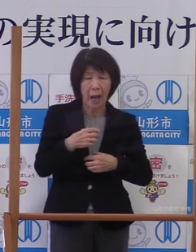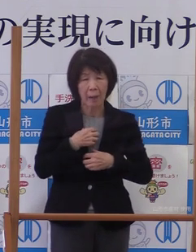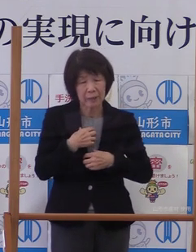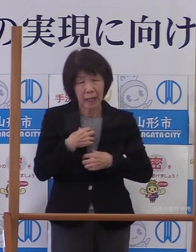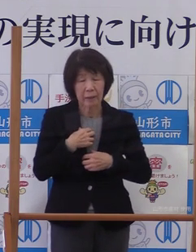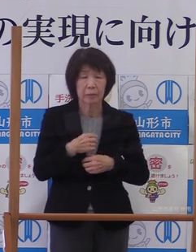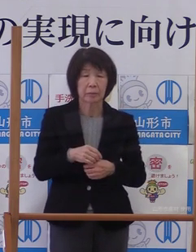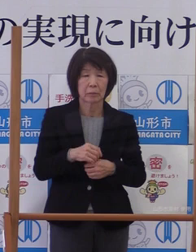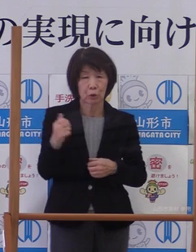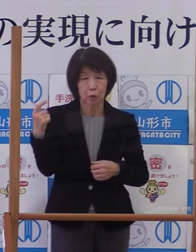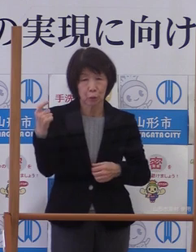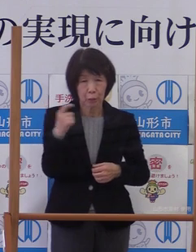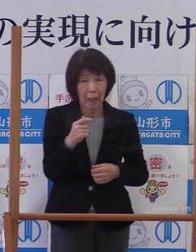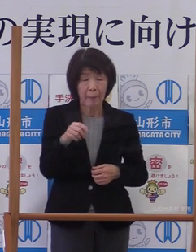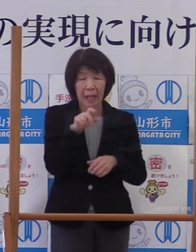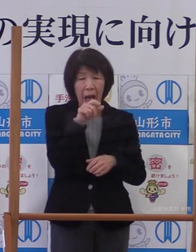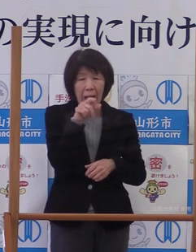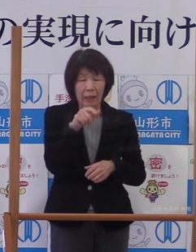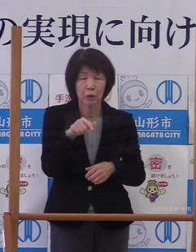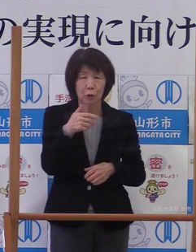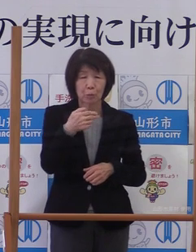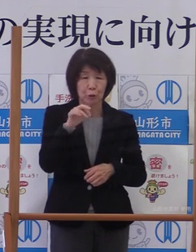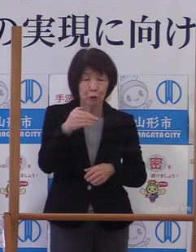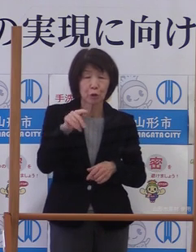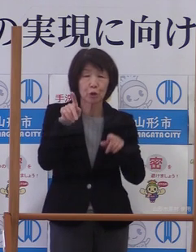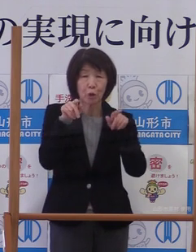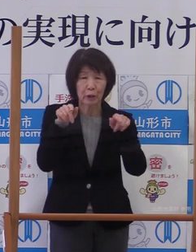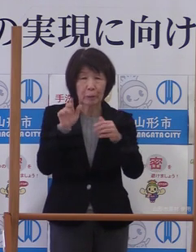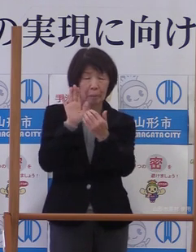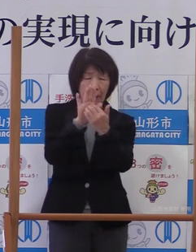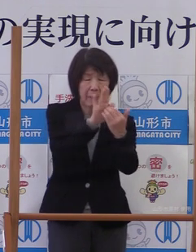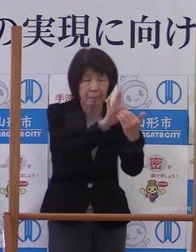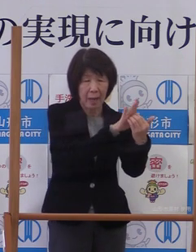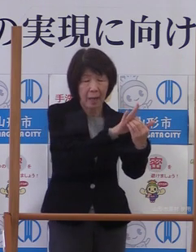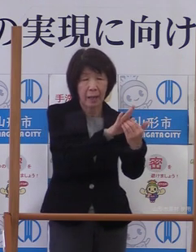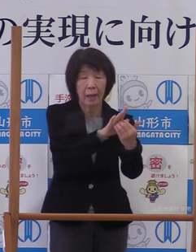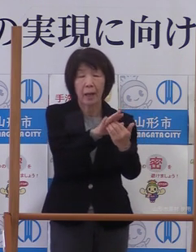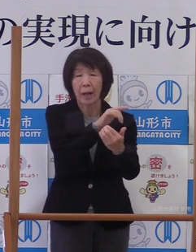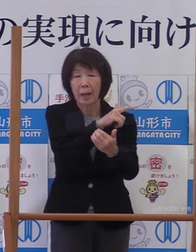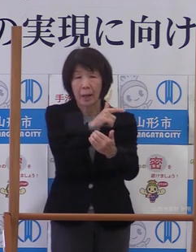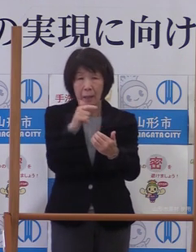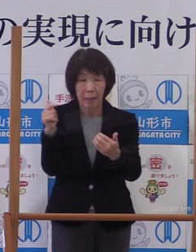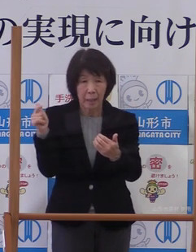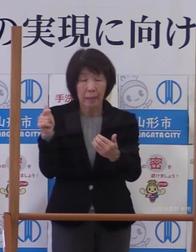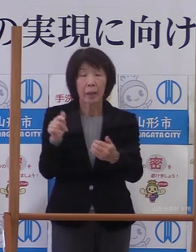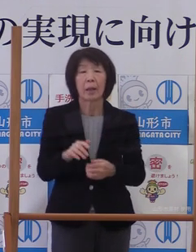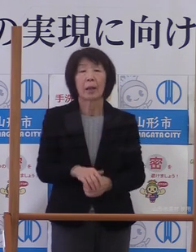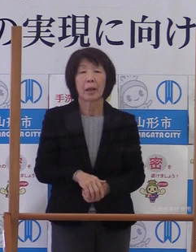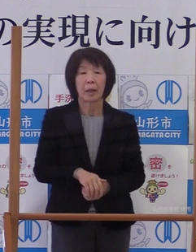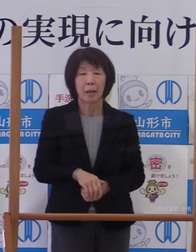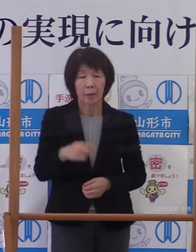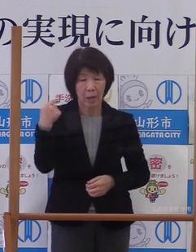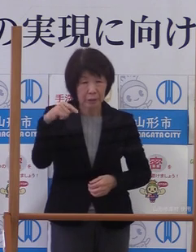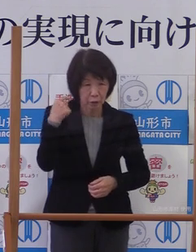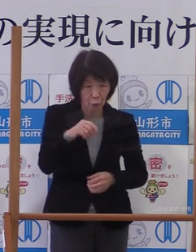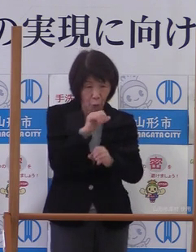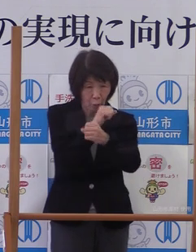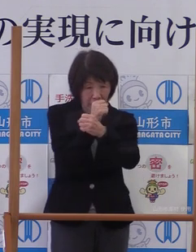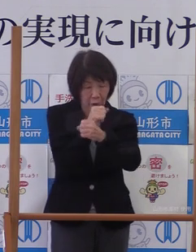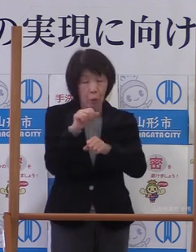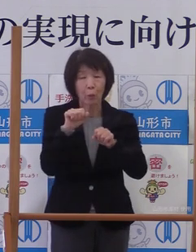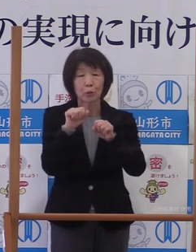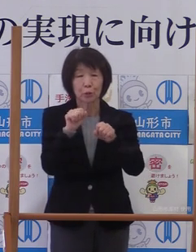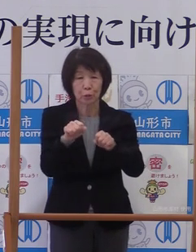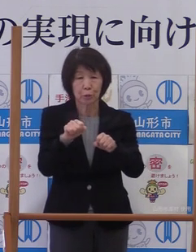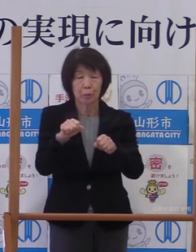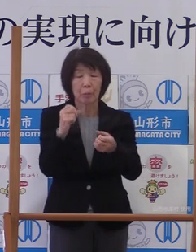の強化、カラスムクドリの追い払い及び鳥獣被害対策の研究指導を行うとともに、新た